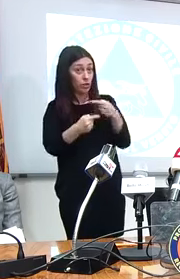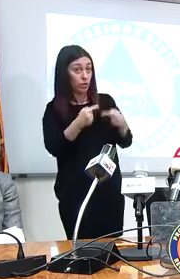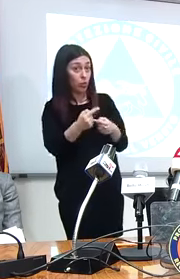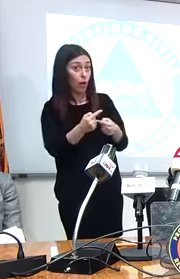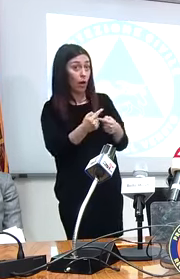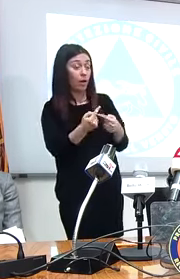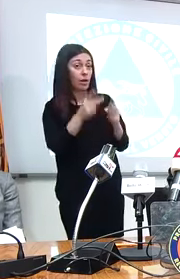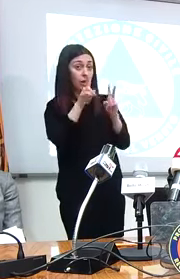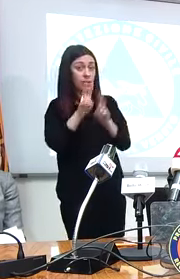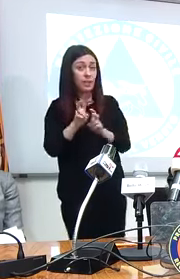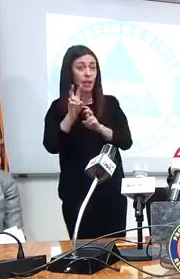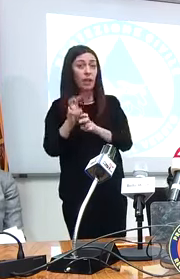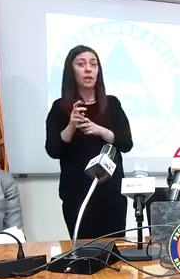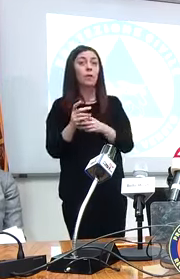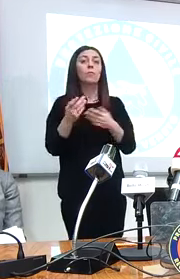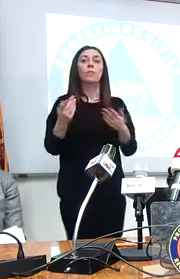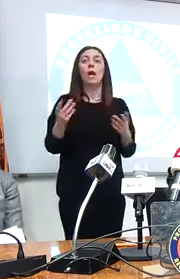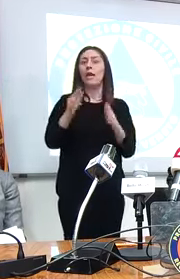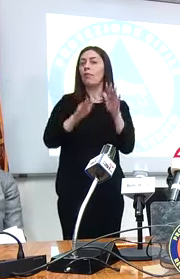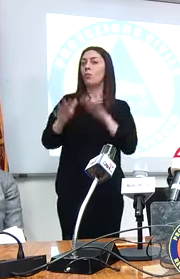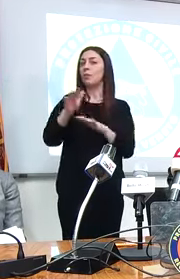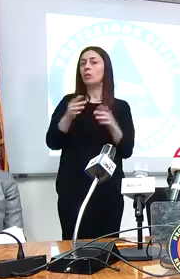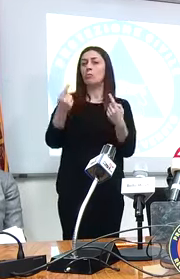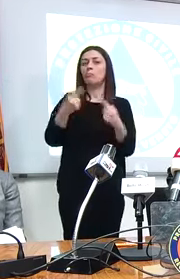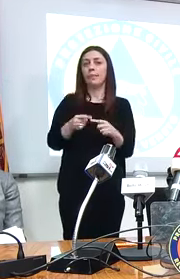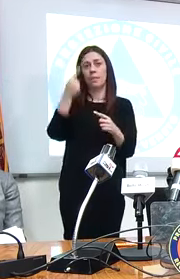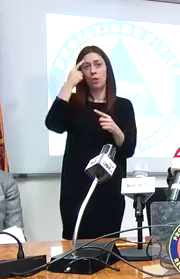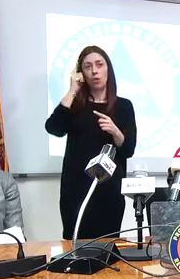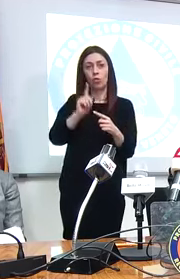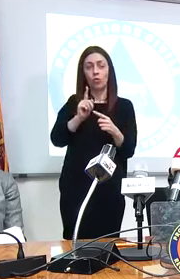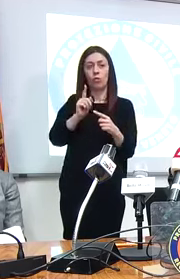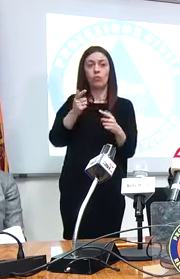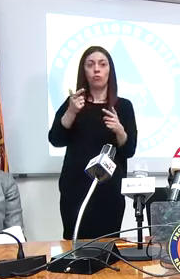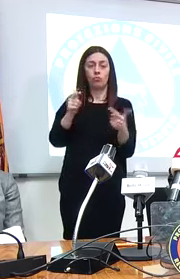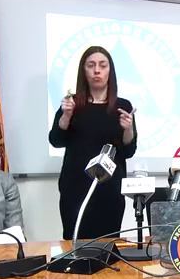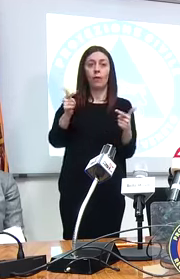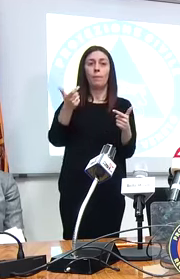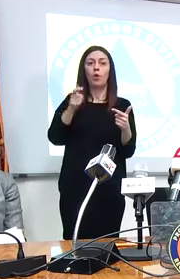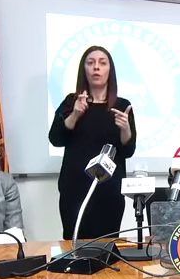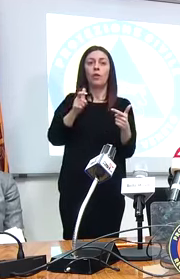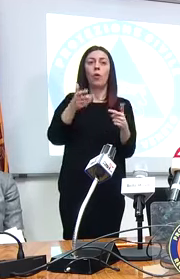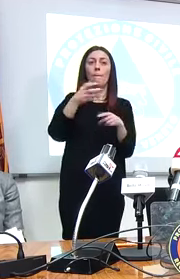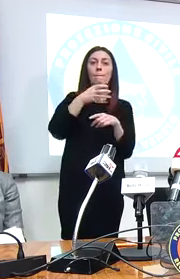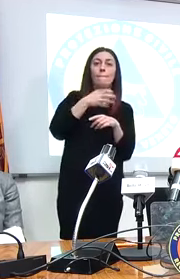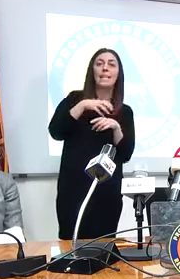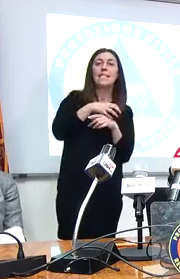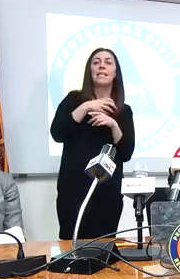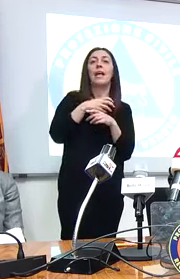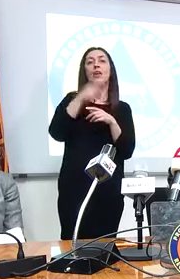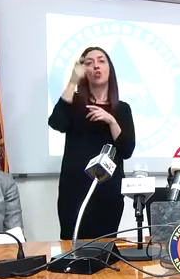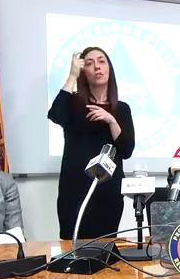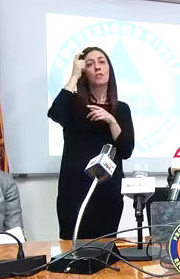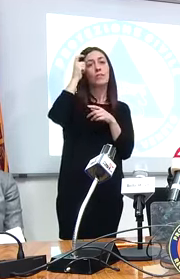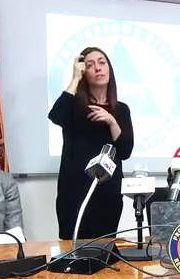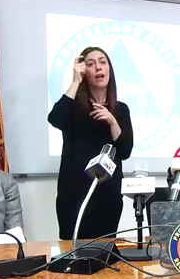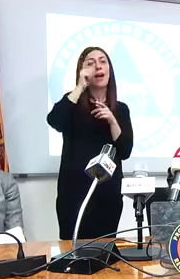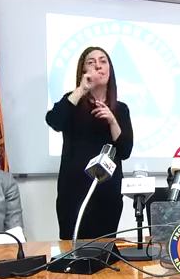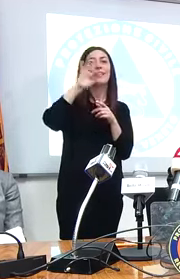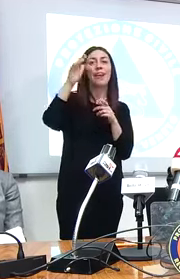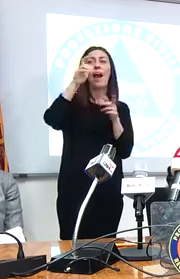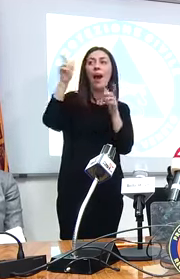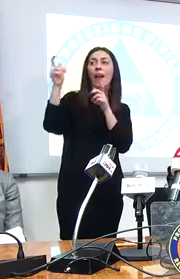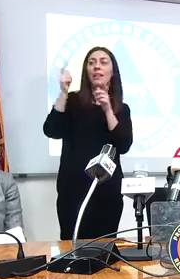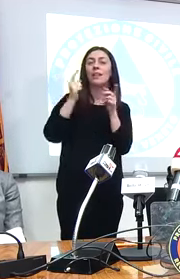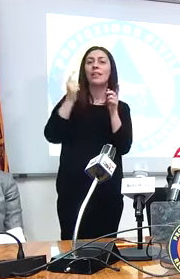di informazione. Perché il Ministero si sta consultando con gli altri stati e naturalmente ci saranno